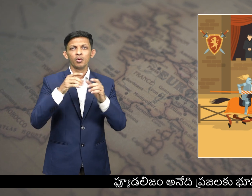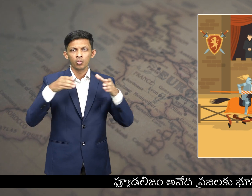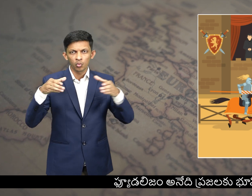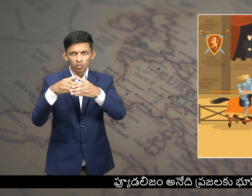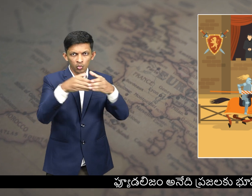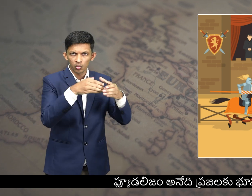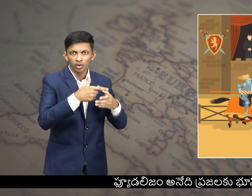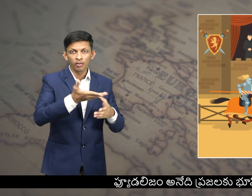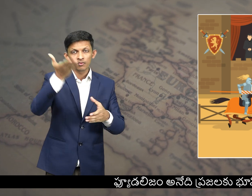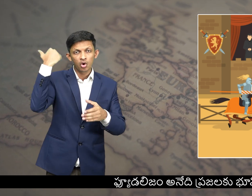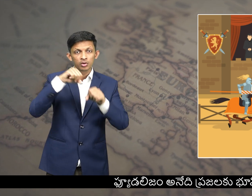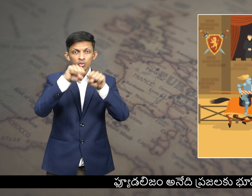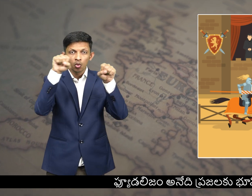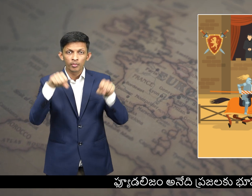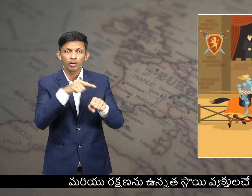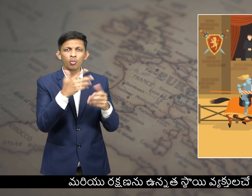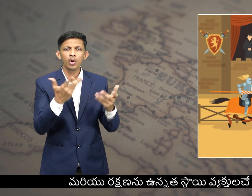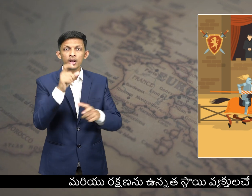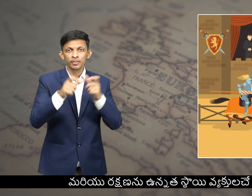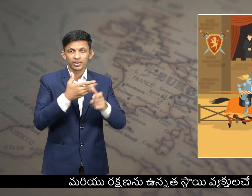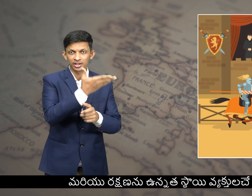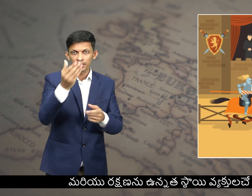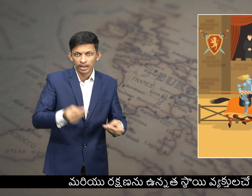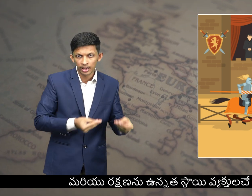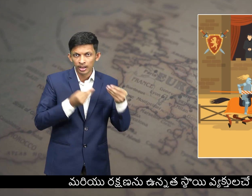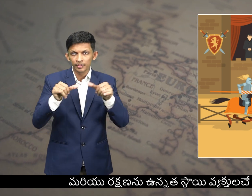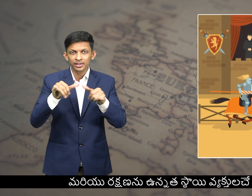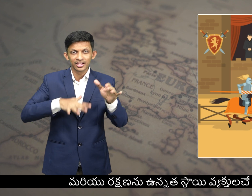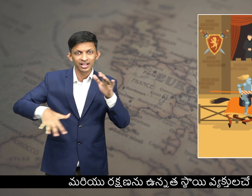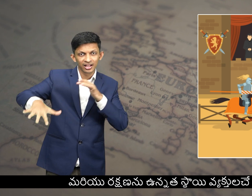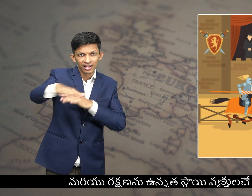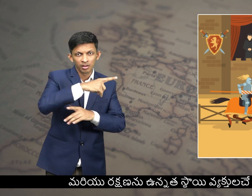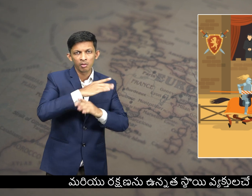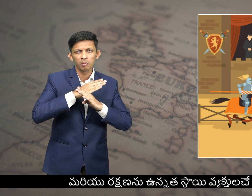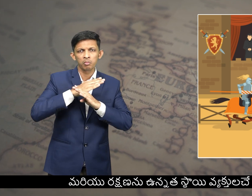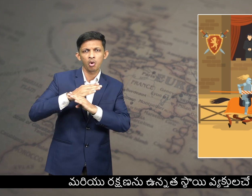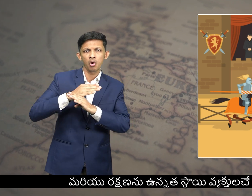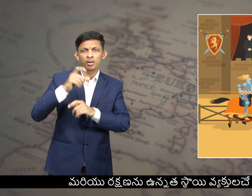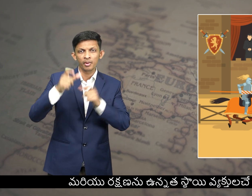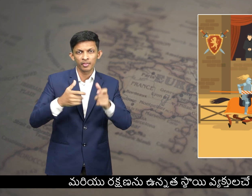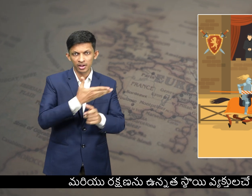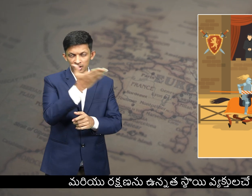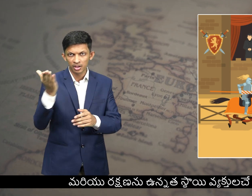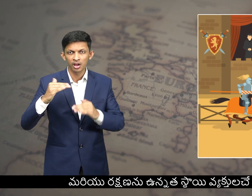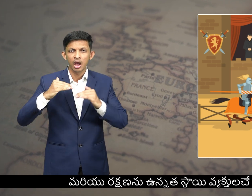ఫ్యూడలిజం అనేది ప్రజలకు భూమి మరియు రక్షణను ఉన్నత స్థాయి వ్యక్తులచే ఇవ్వబడింది